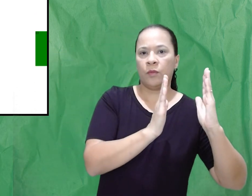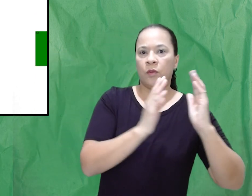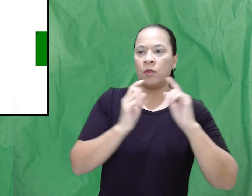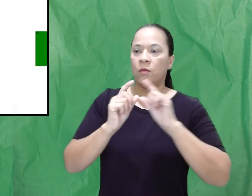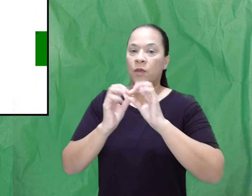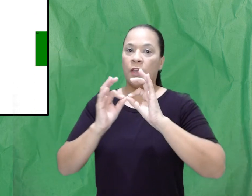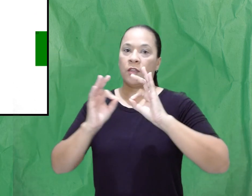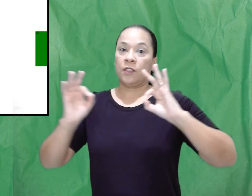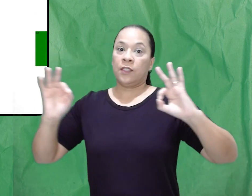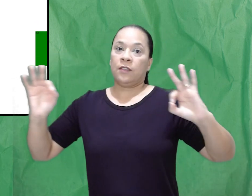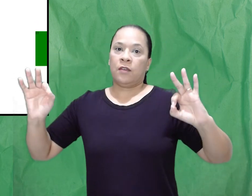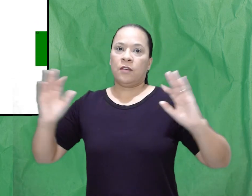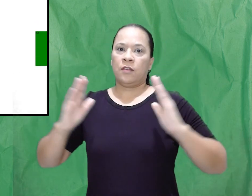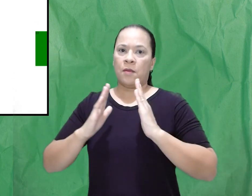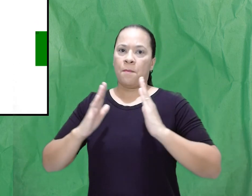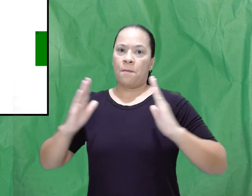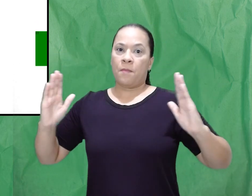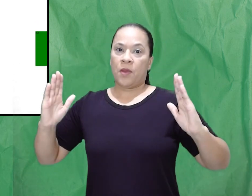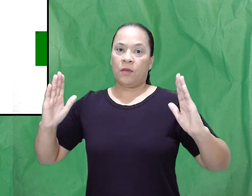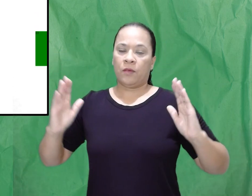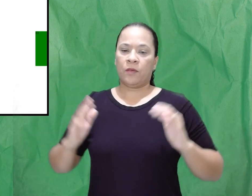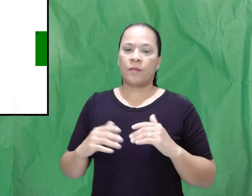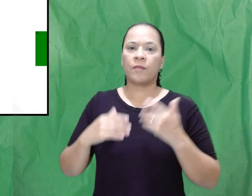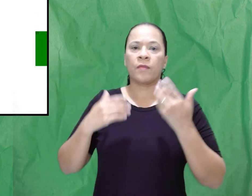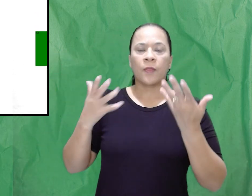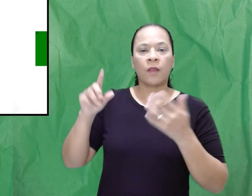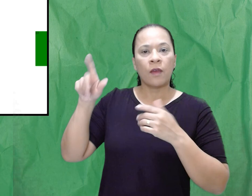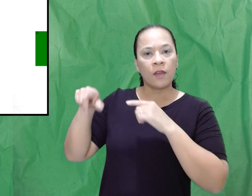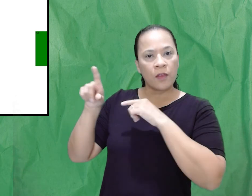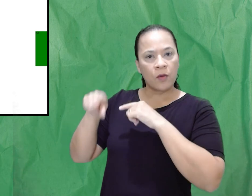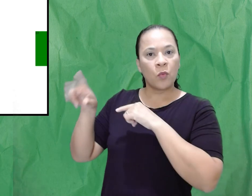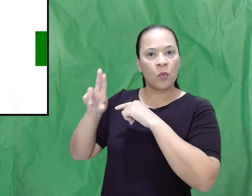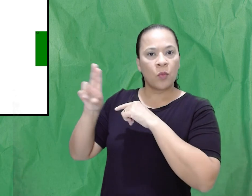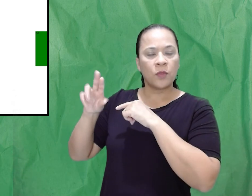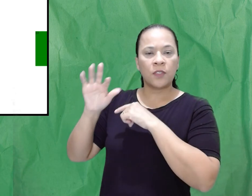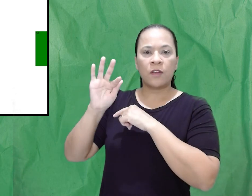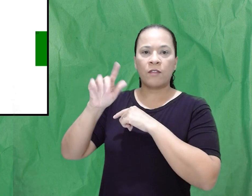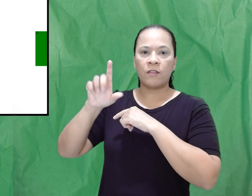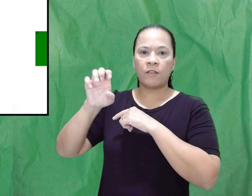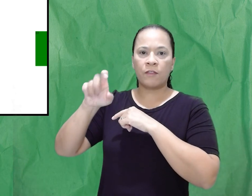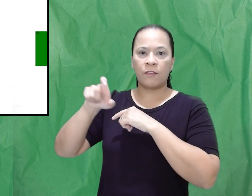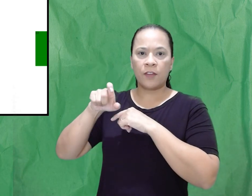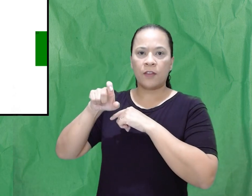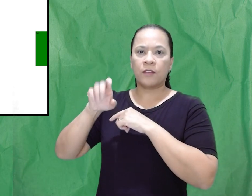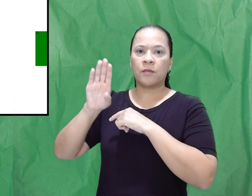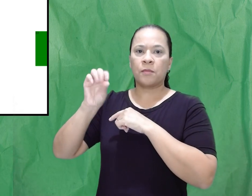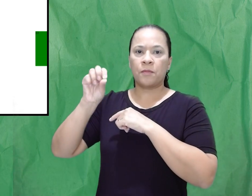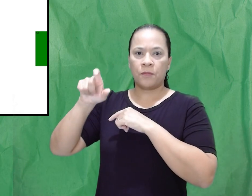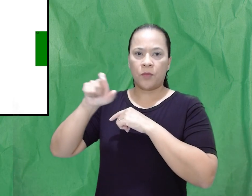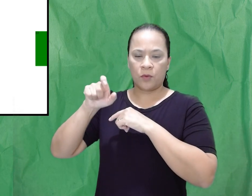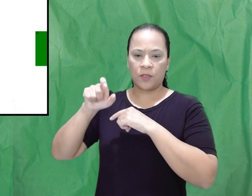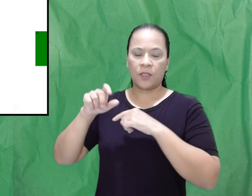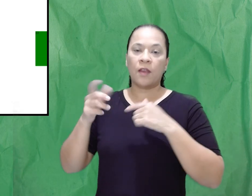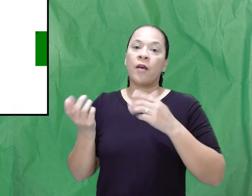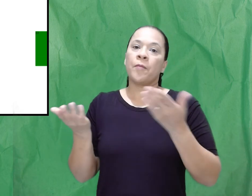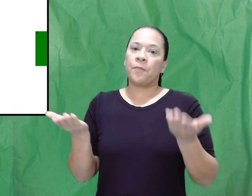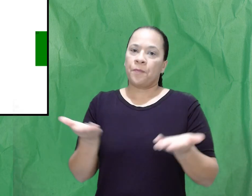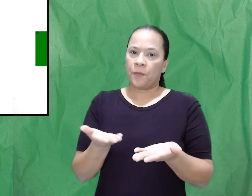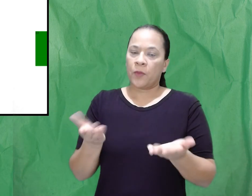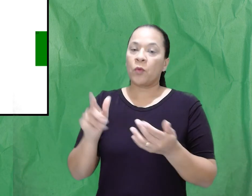Flexbox. Agora vamos, por exemplo, utilizando o CSS Grid. Então, aqui eu tenho o